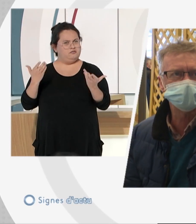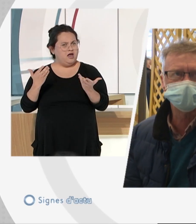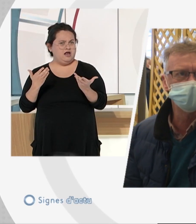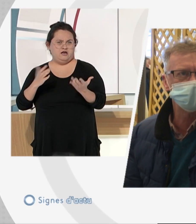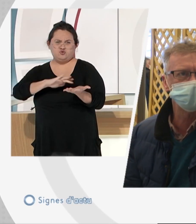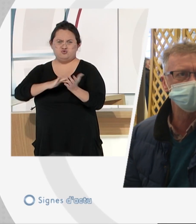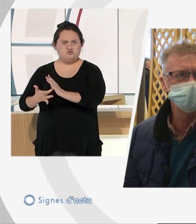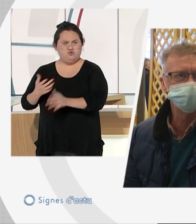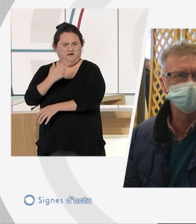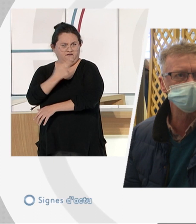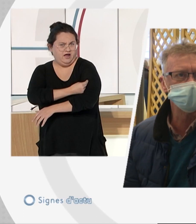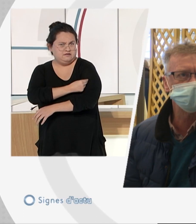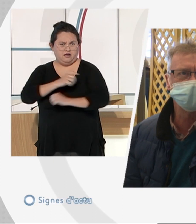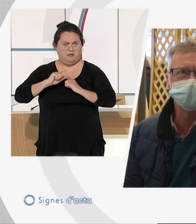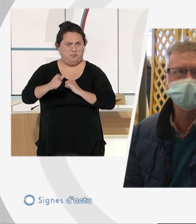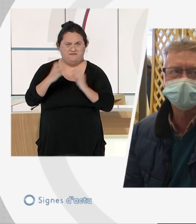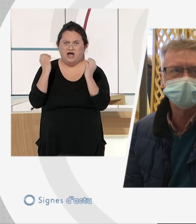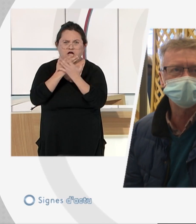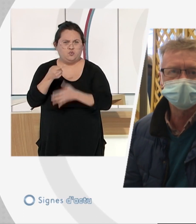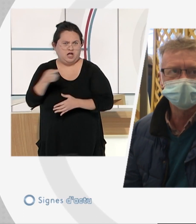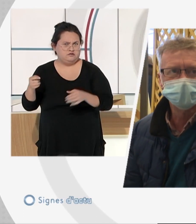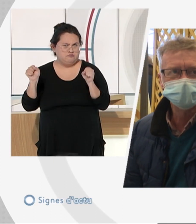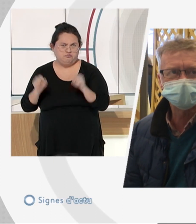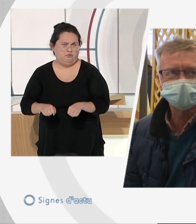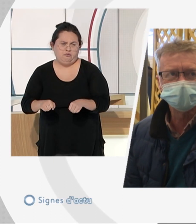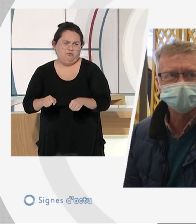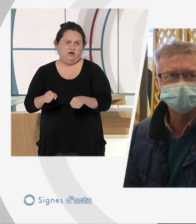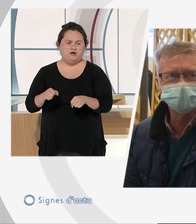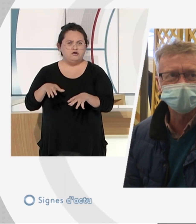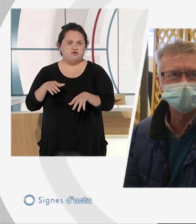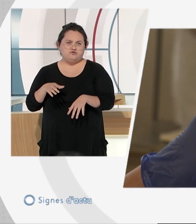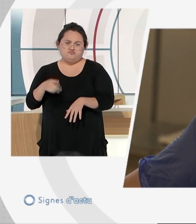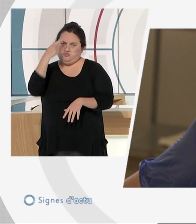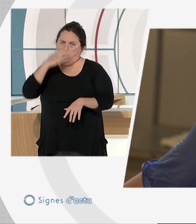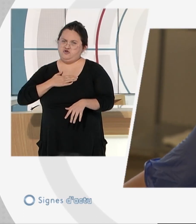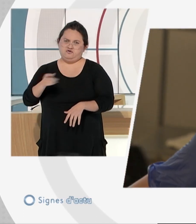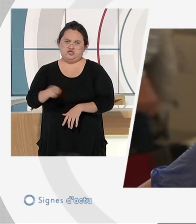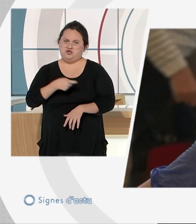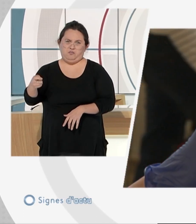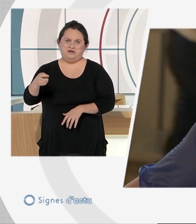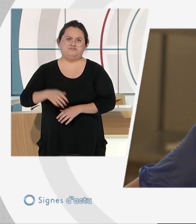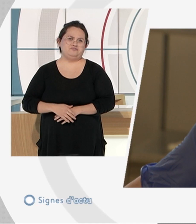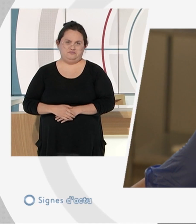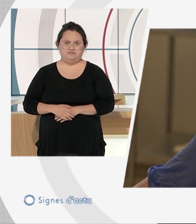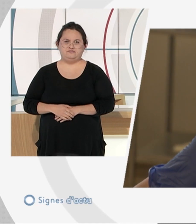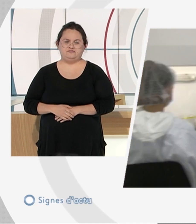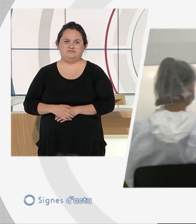quel vaccin peut avoir des effets secondaires, donc je pense que c'est normal.